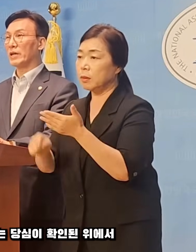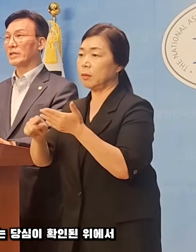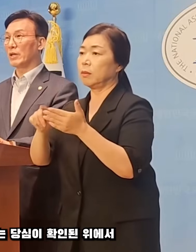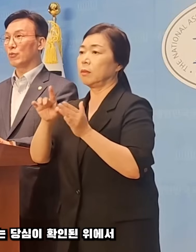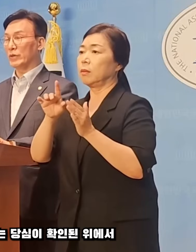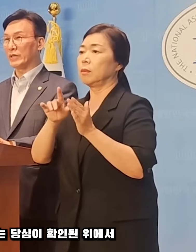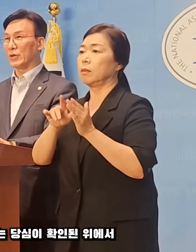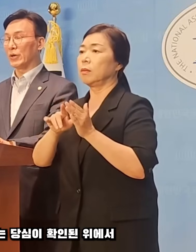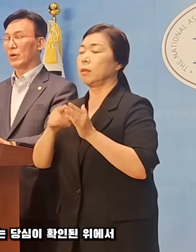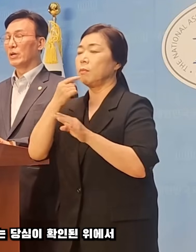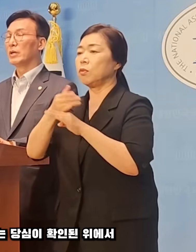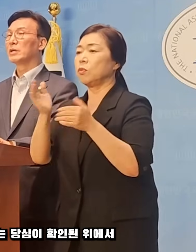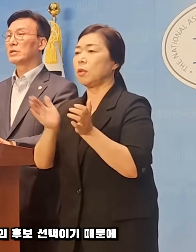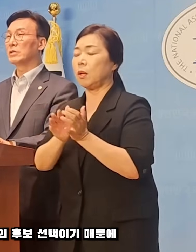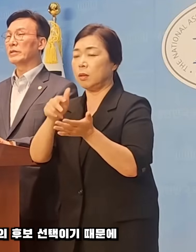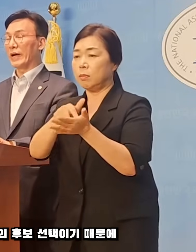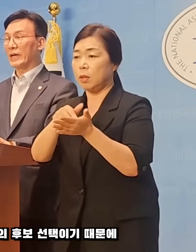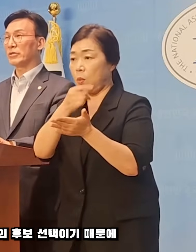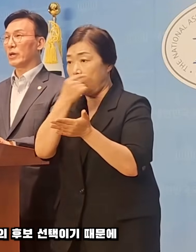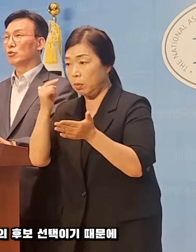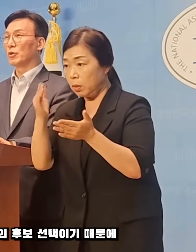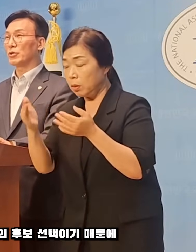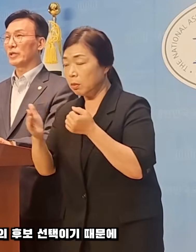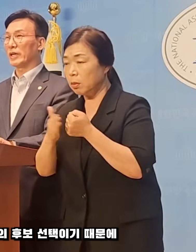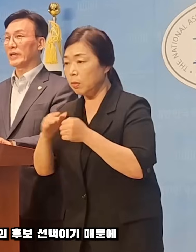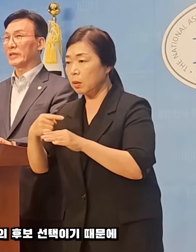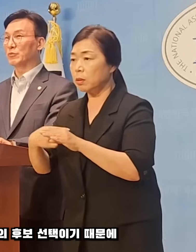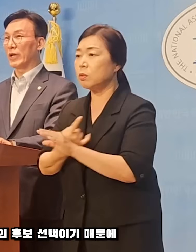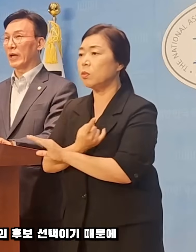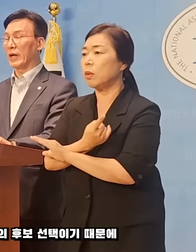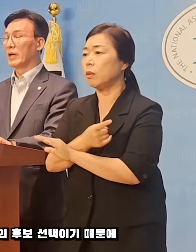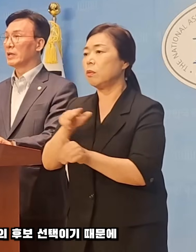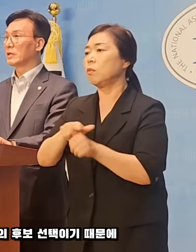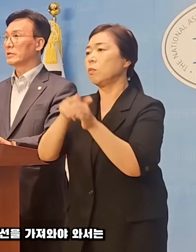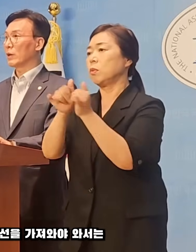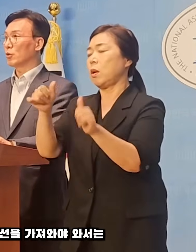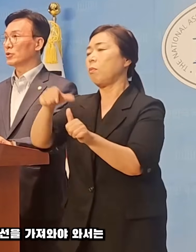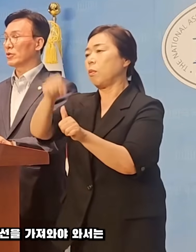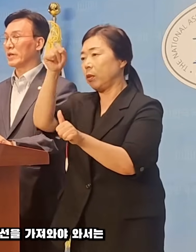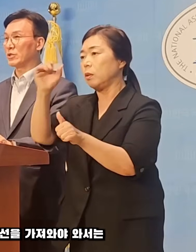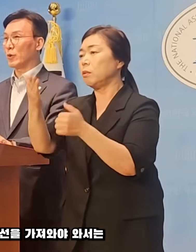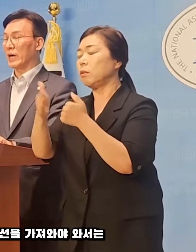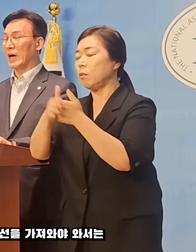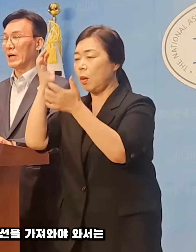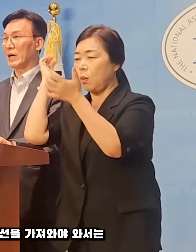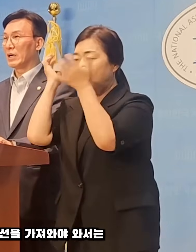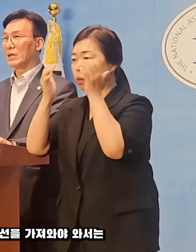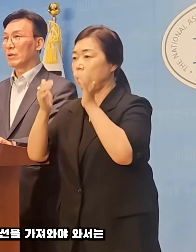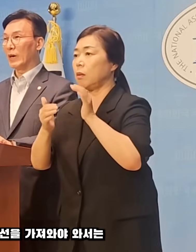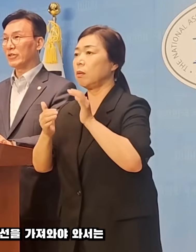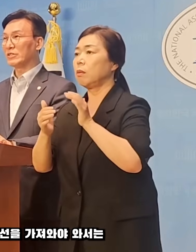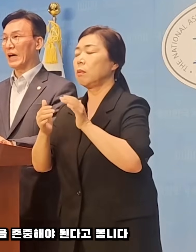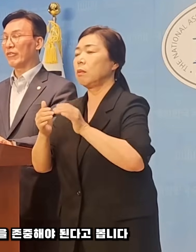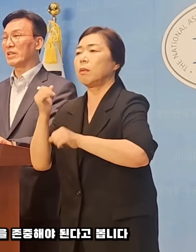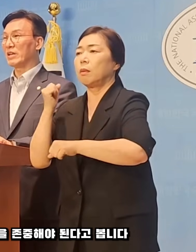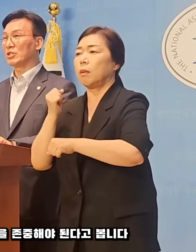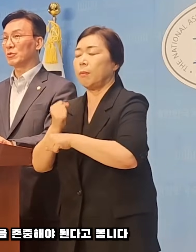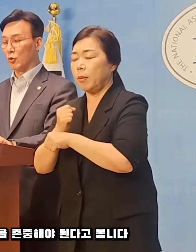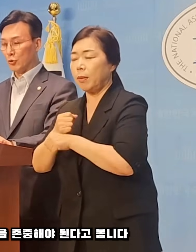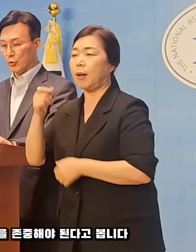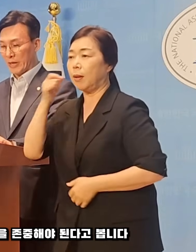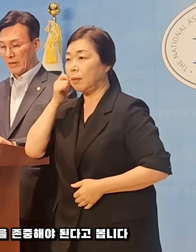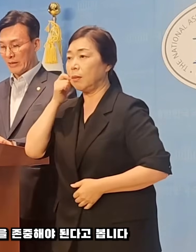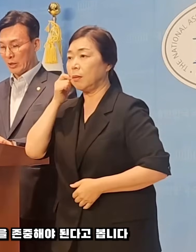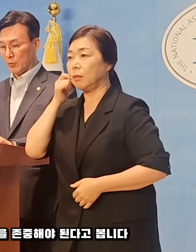당심 확인된 위에서 그 내에서의 후보 선택이기 때문에 그의 혼선을 가져와야 와서는 안 된다는